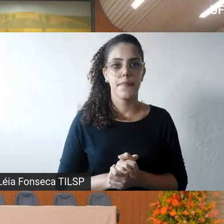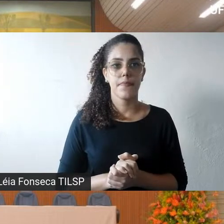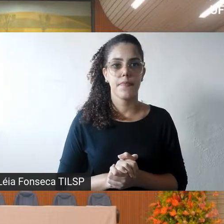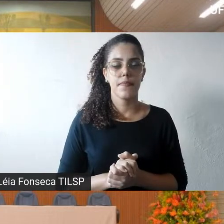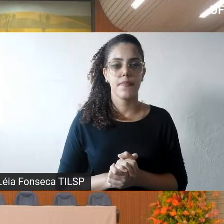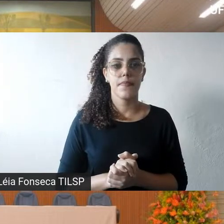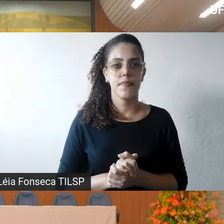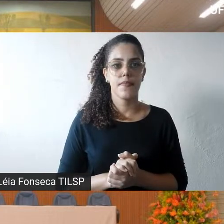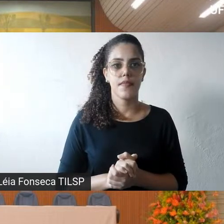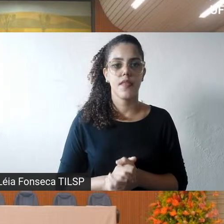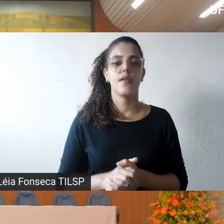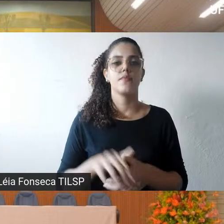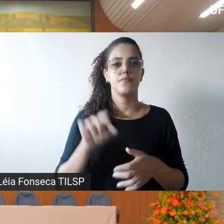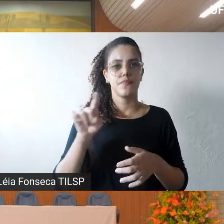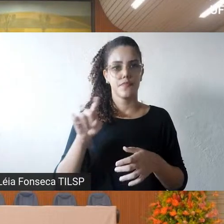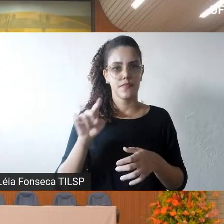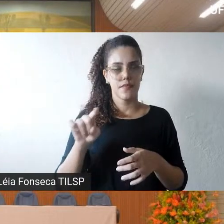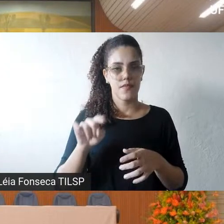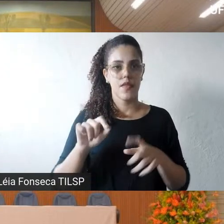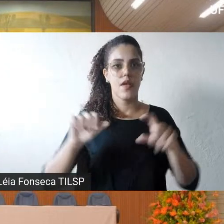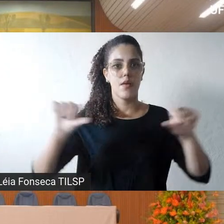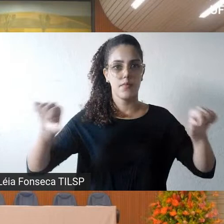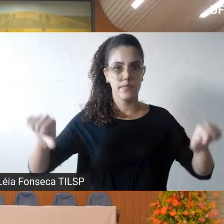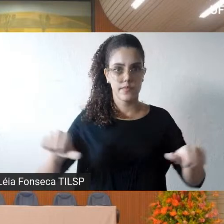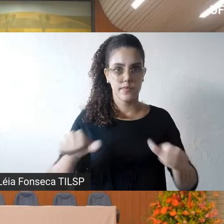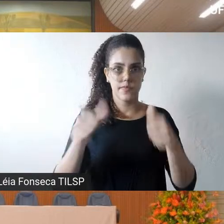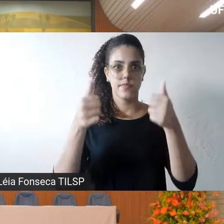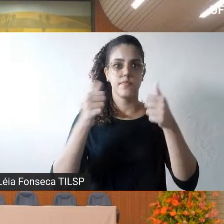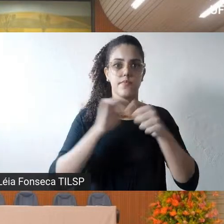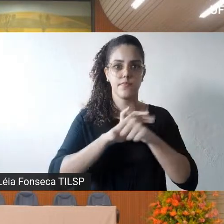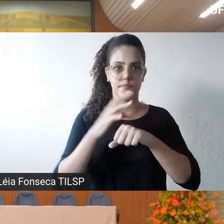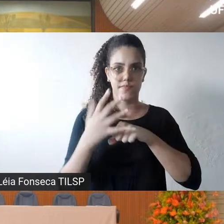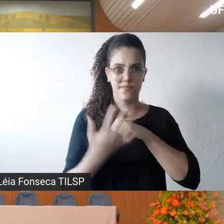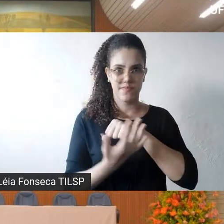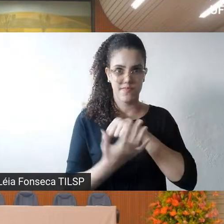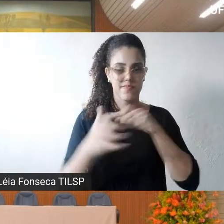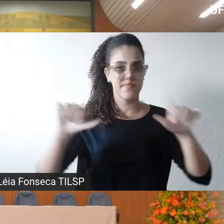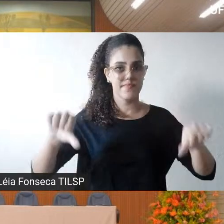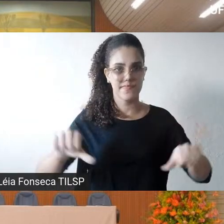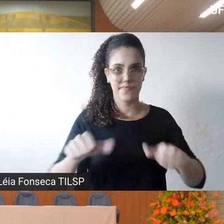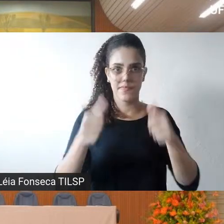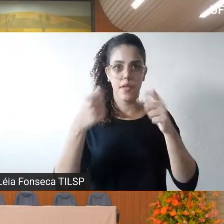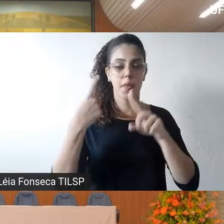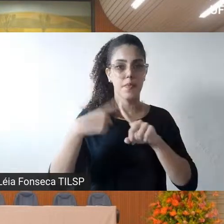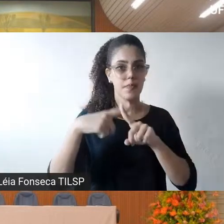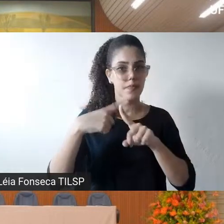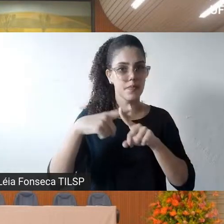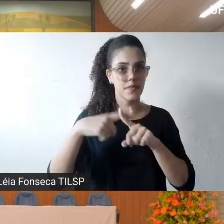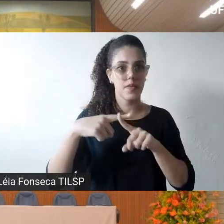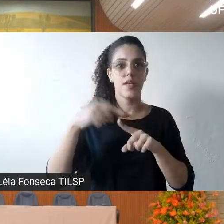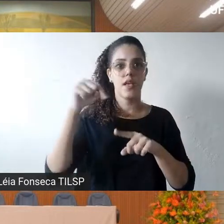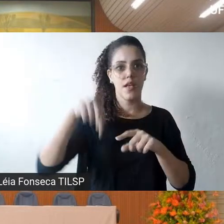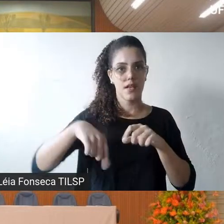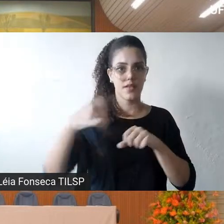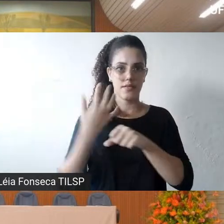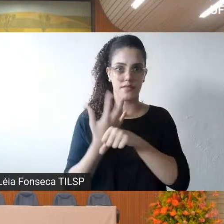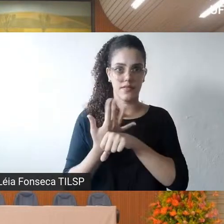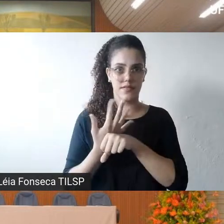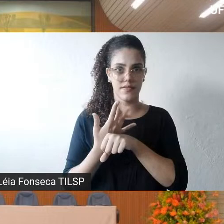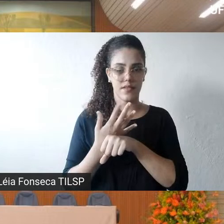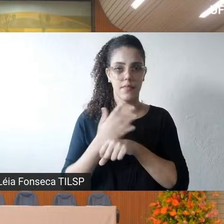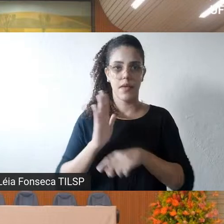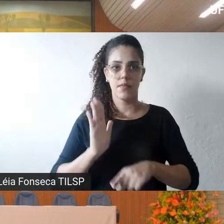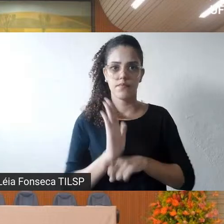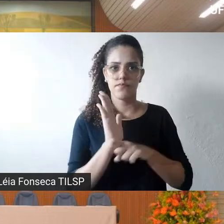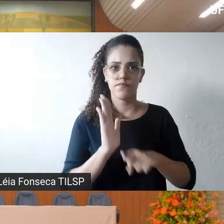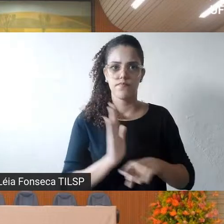quando as condições sanitárias nos permitirem. Porque a UFRPE defenderá sempre a ciência e a vida. E a ciência